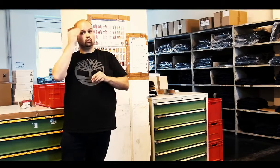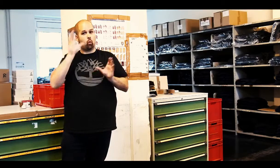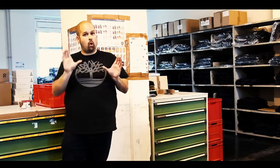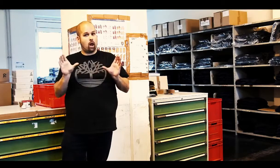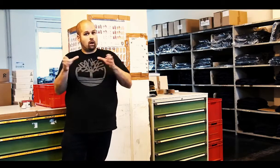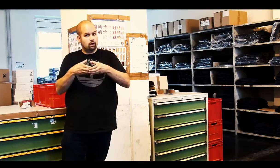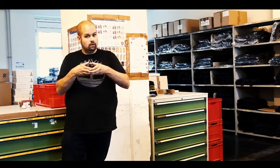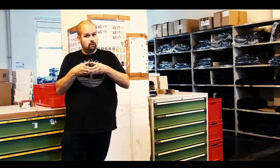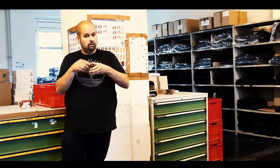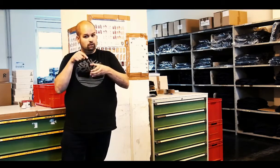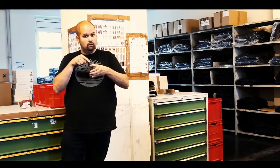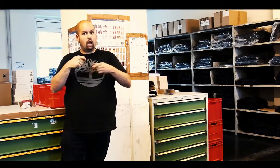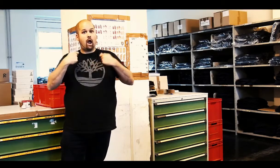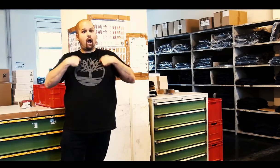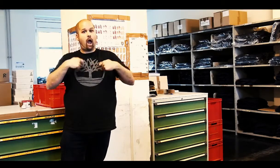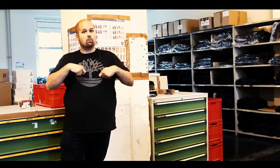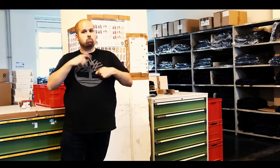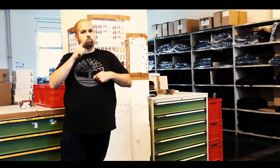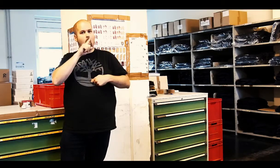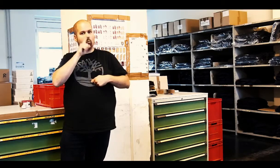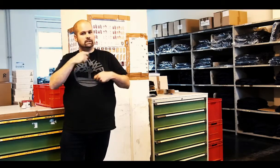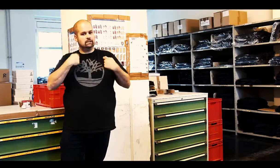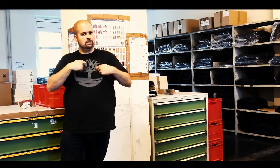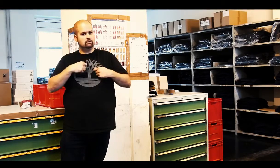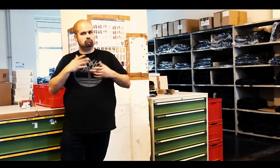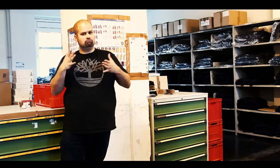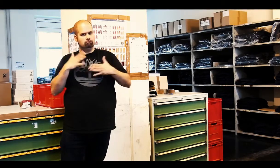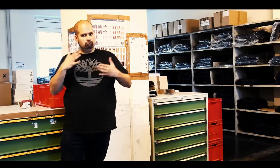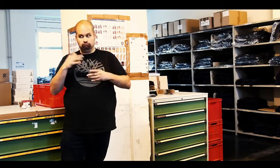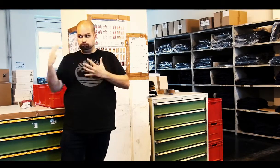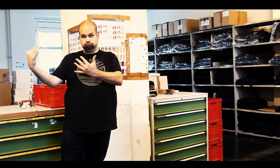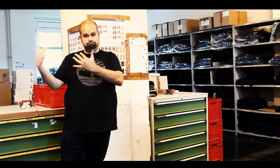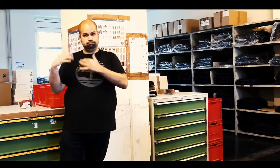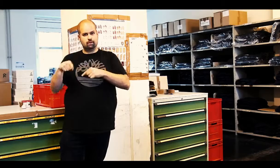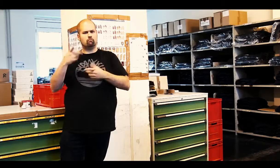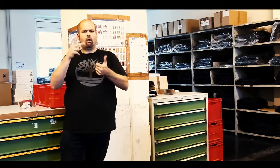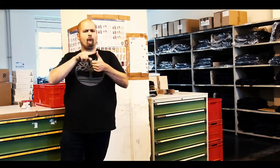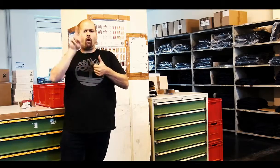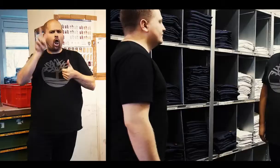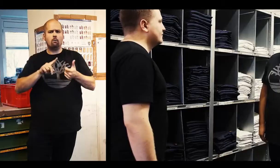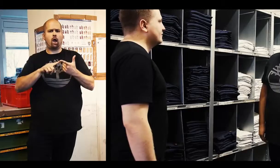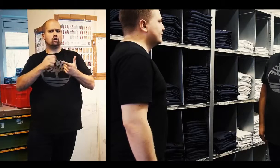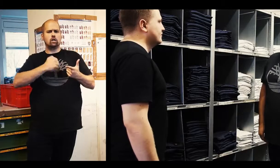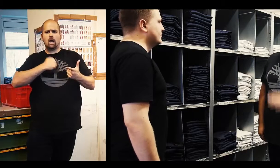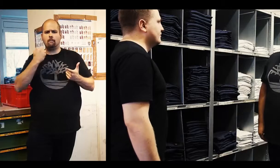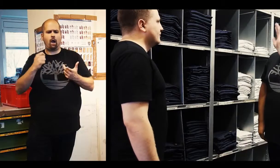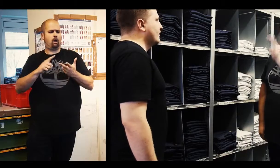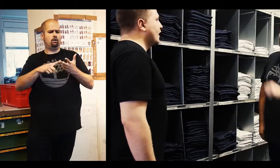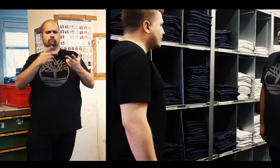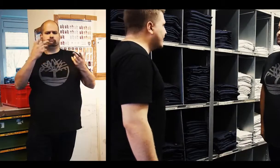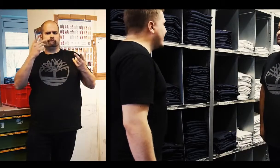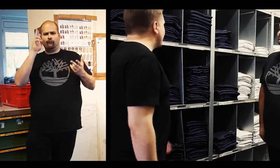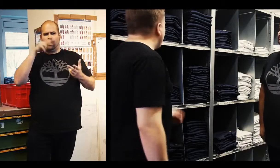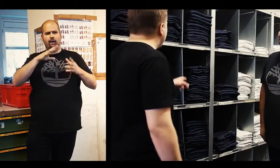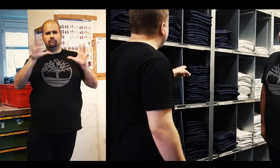Auszubildenden österreichweit. Also hierher kommen Gruppen aus Vorarlberg, der Steiermark, Wien usw. und